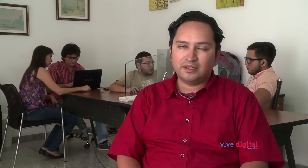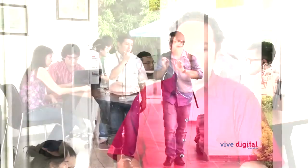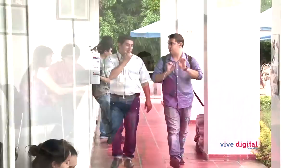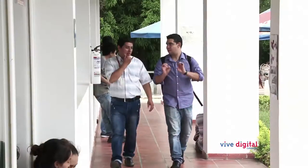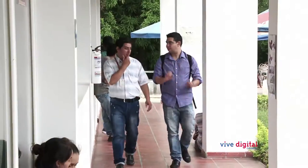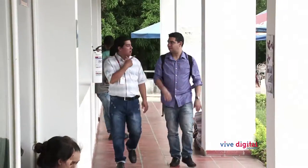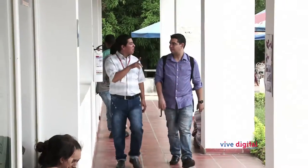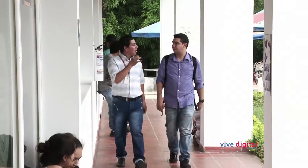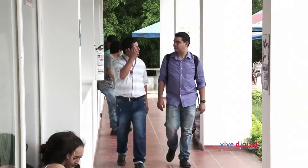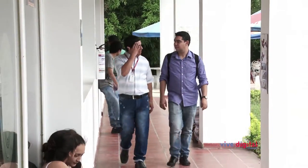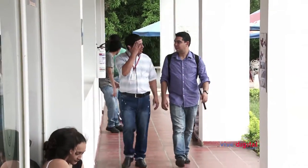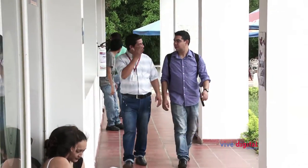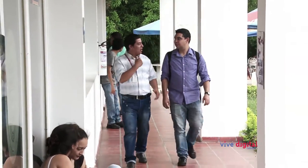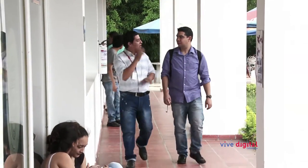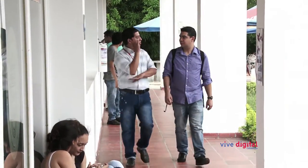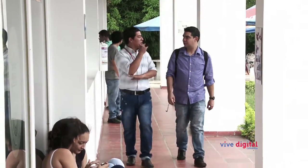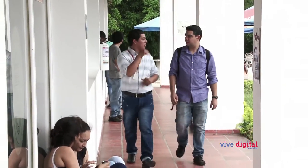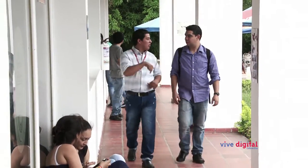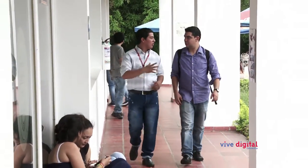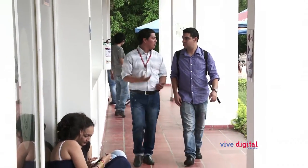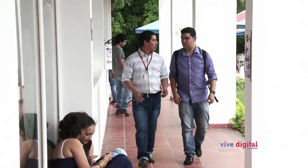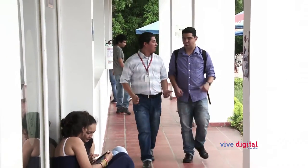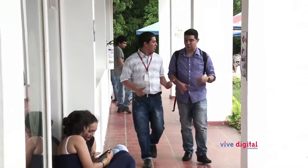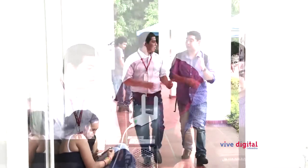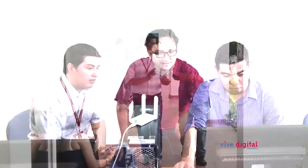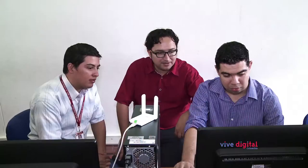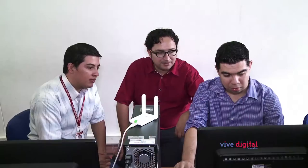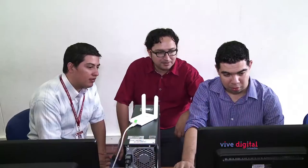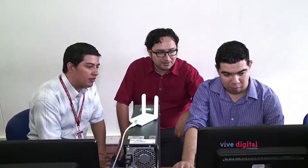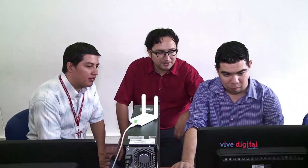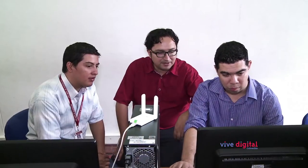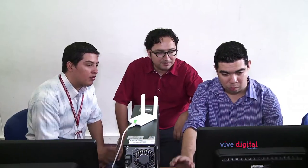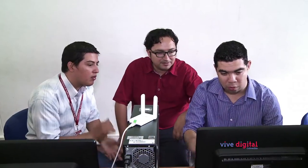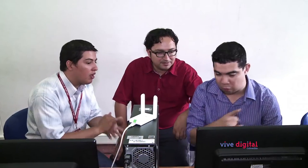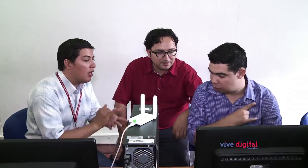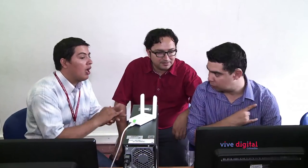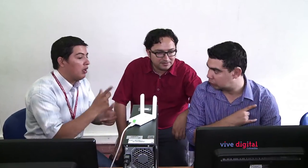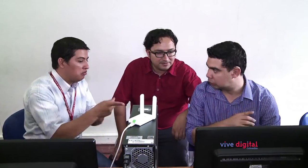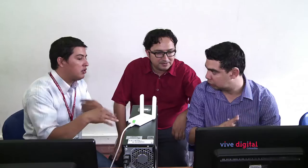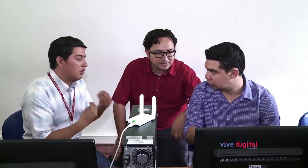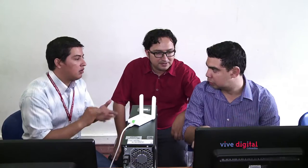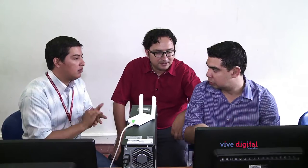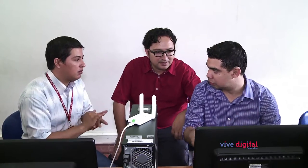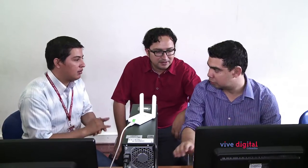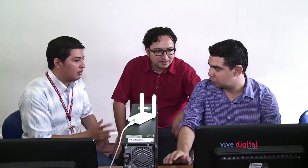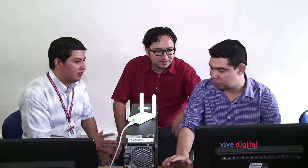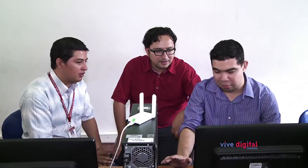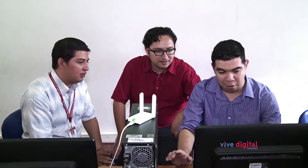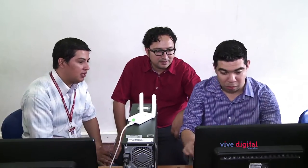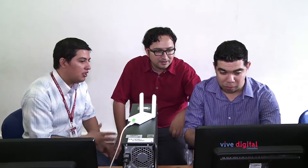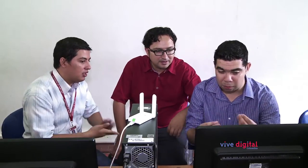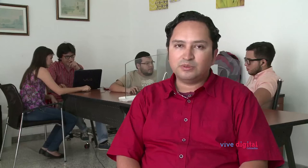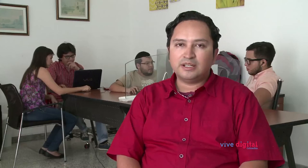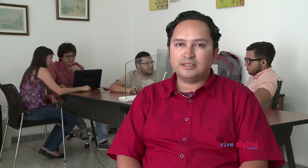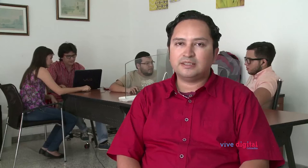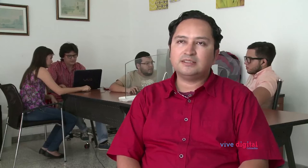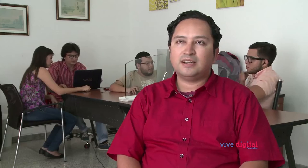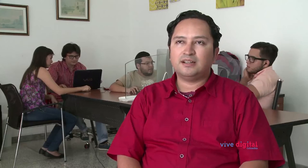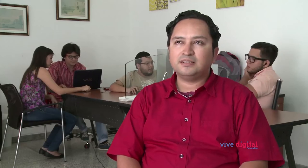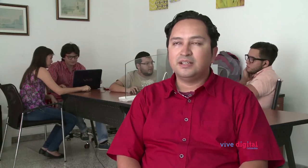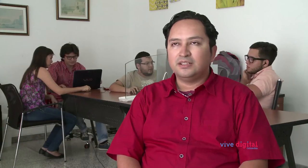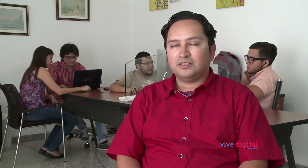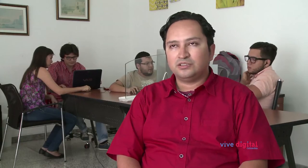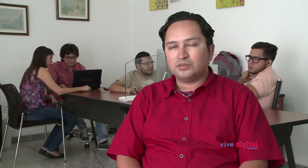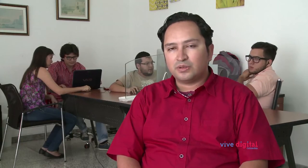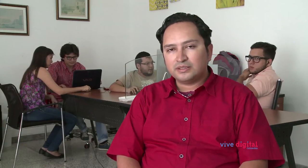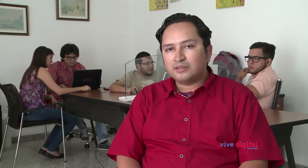pasillos, ya fuera de las clases y nos ponemos a conversar por intermedio del intérprete. Pues en una de esas